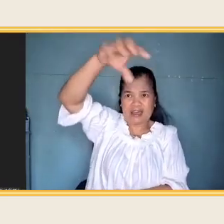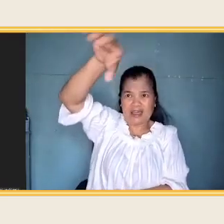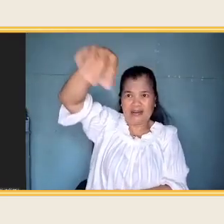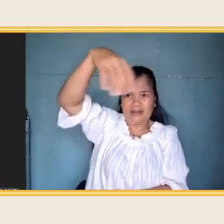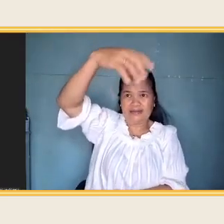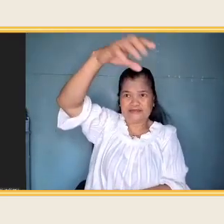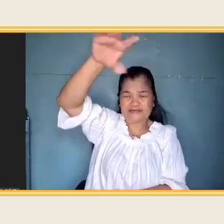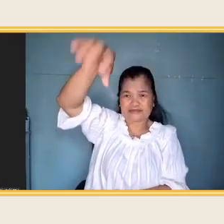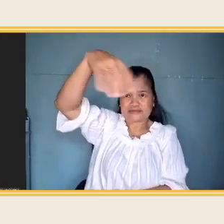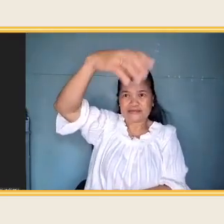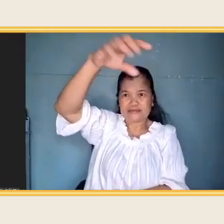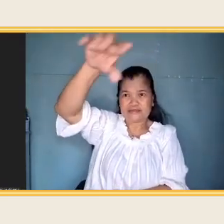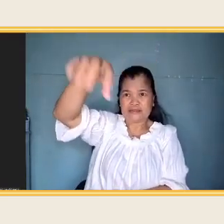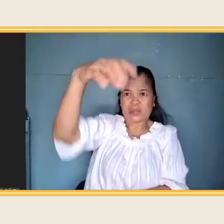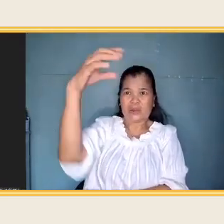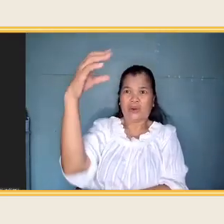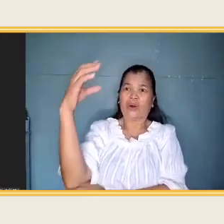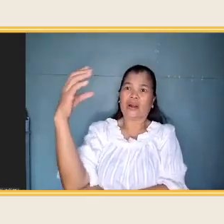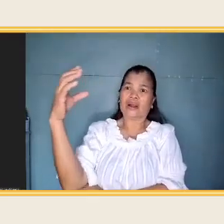ceiling fan,